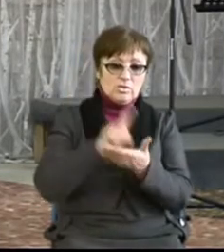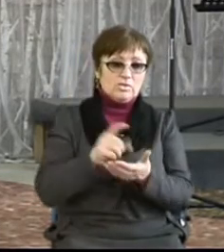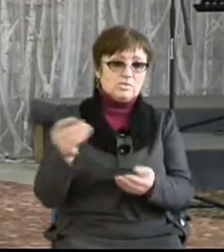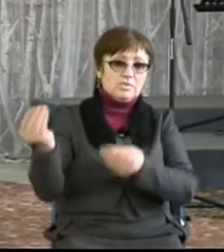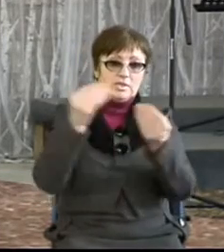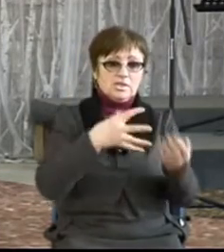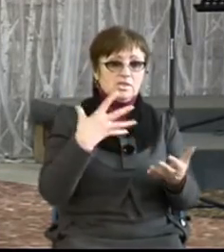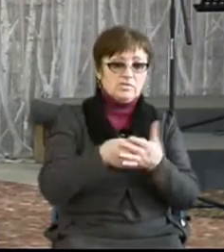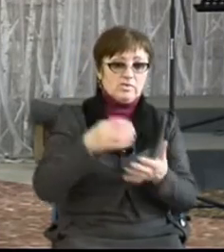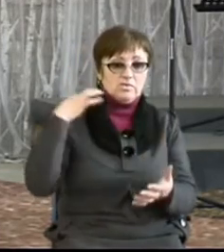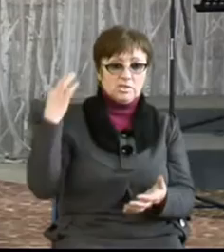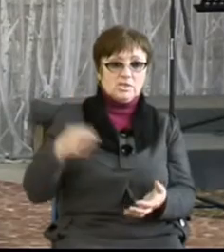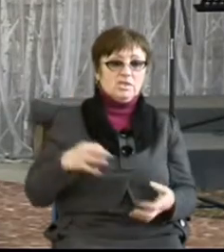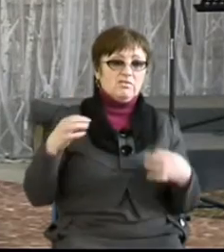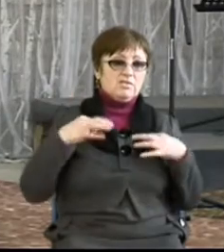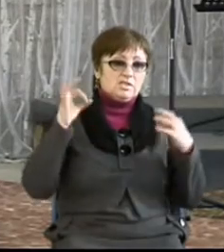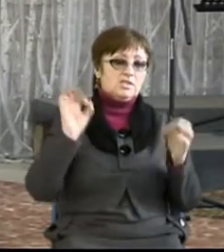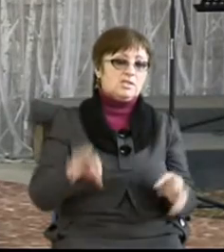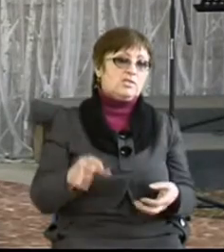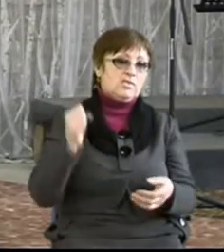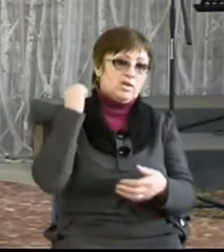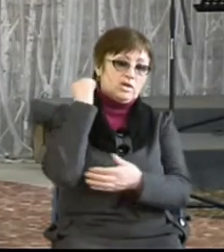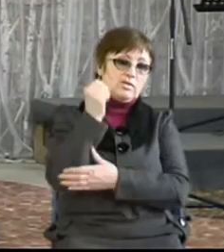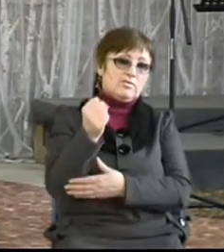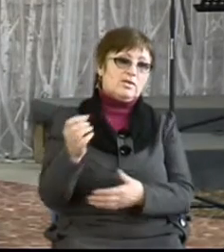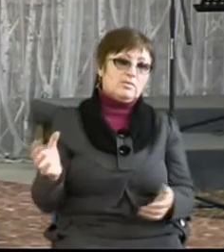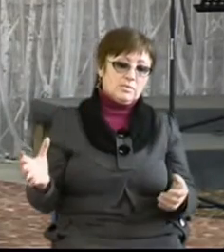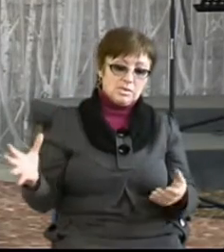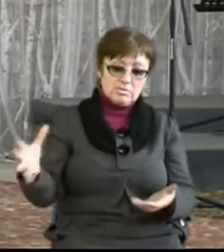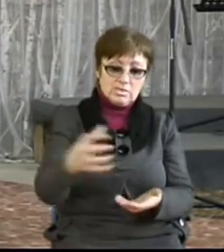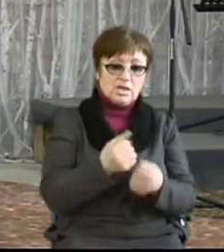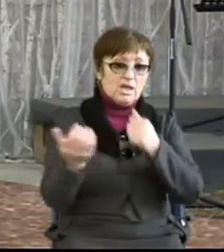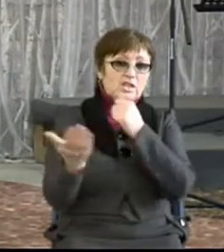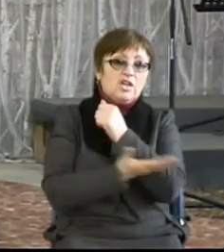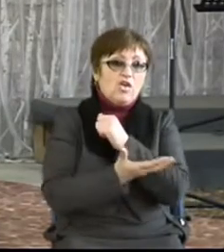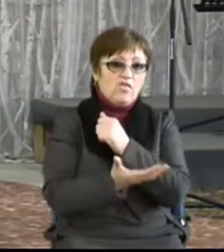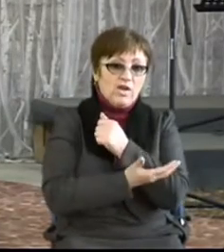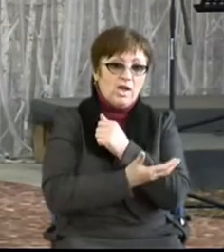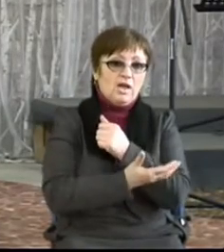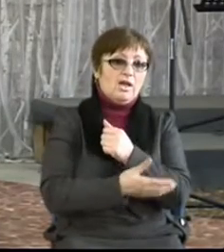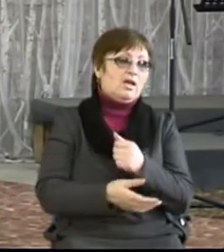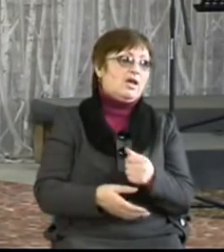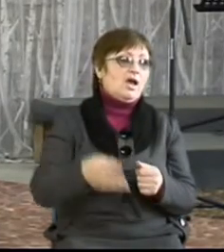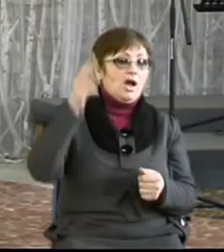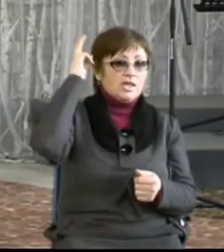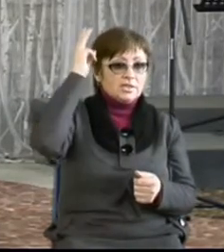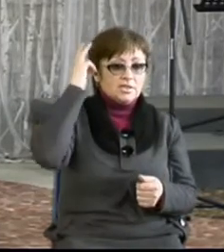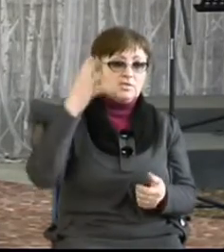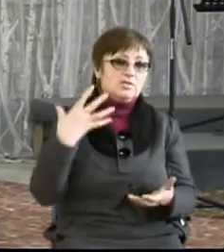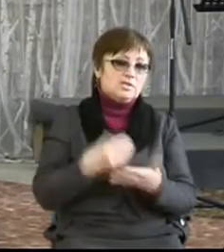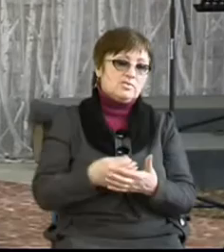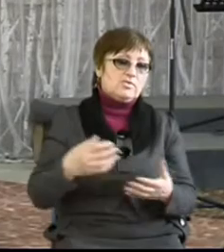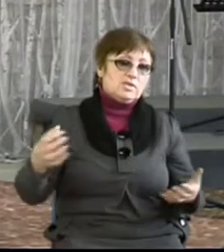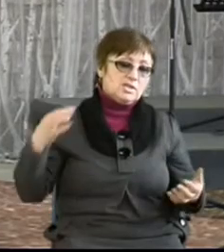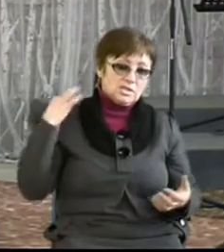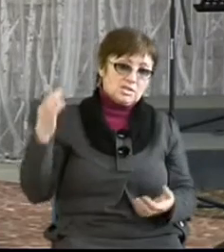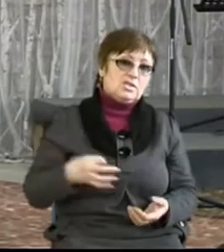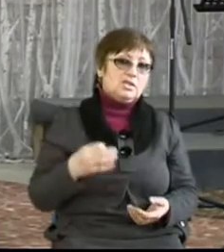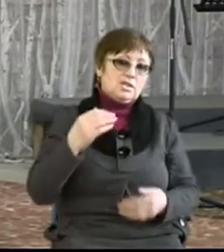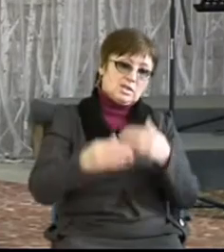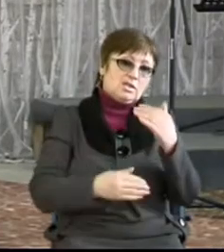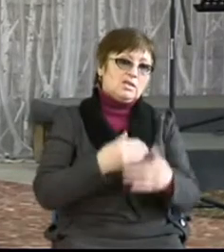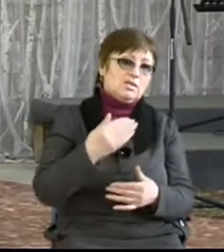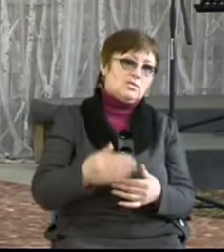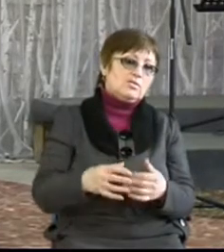жертву». И Авраам собирается, собирает дрова, берет осленка, берет своего сына и направляются